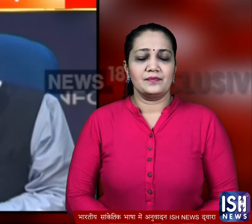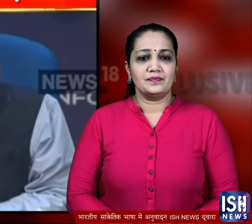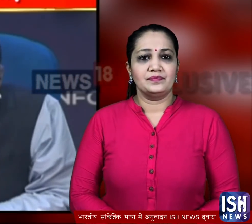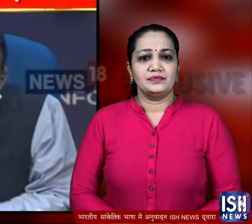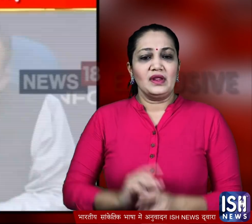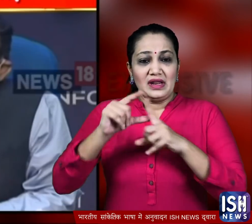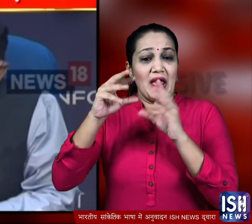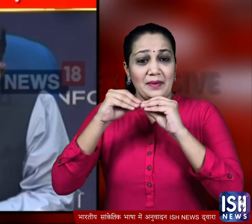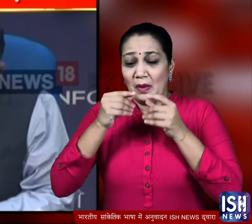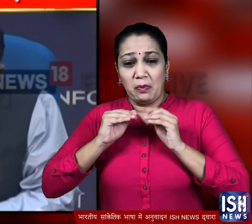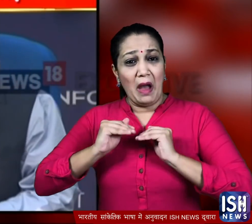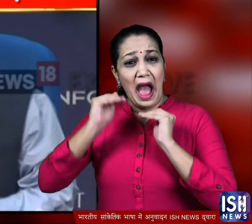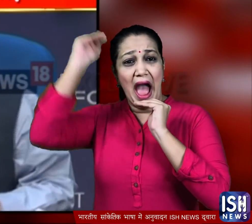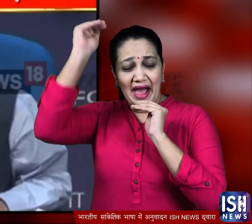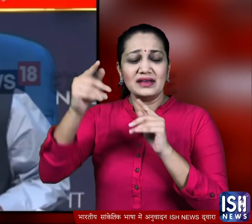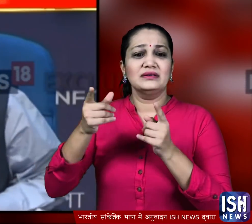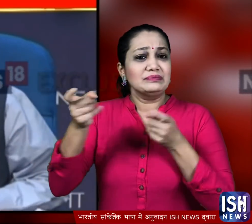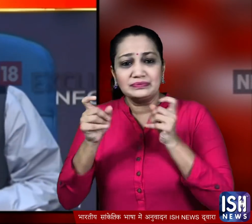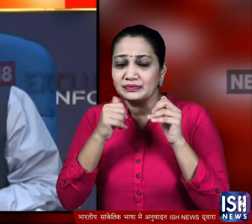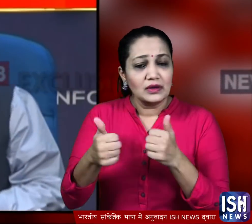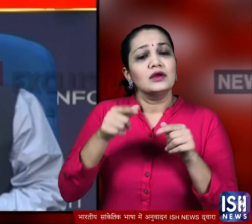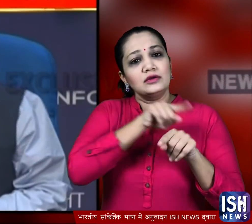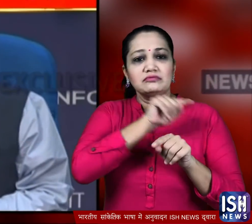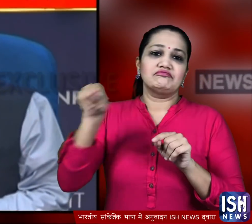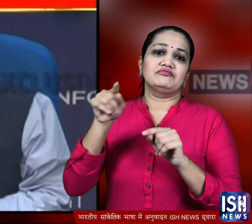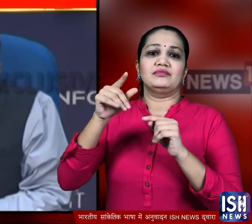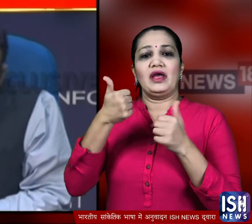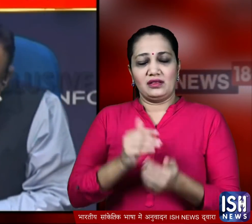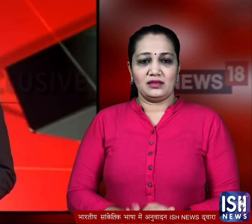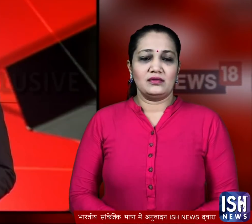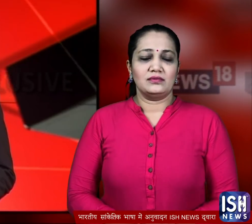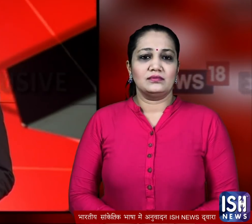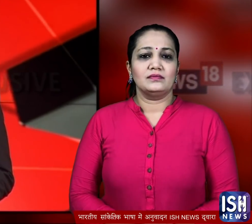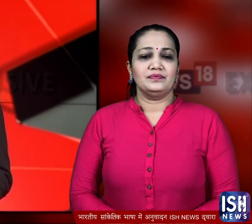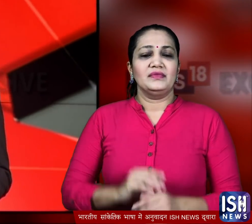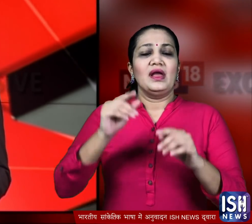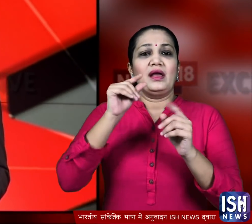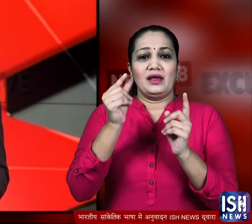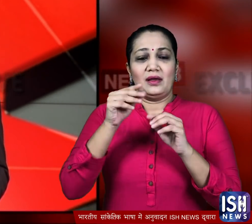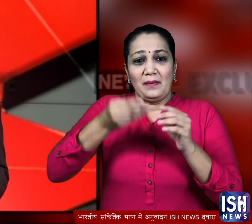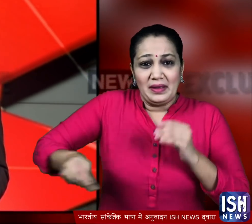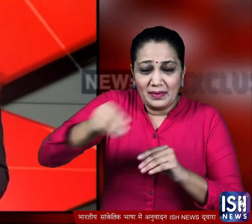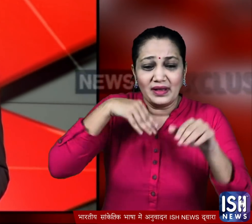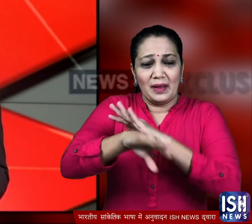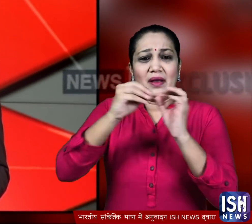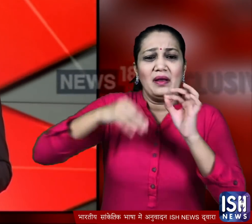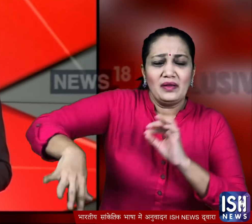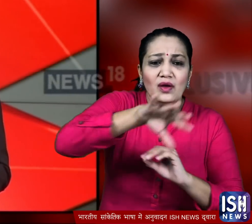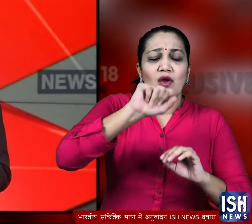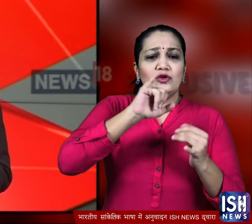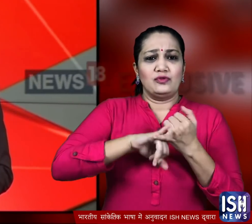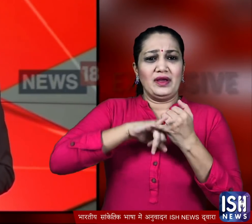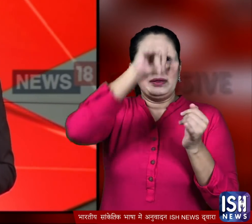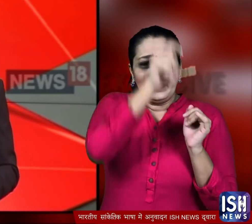कंडीशन के साथ है। डायबिटीज़ अनकंट्रोल्ड है तो म्यूकर अटैक करता है। पश्चिम बंगाल के बांकुड़ा में बीजेपी सांसद